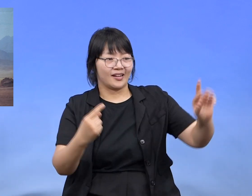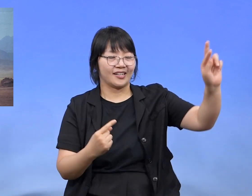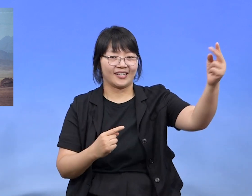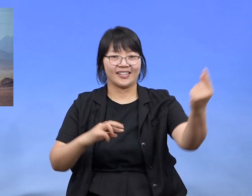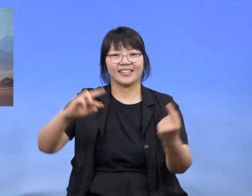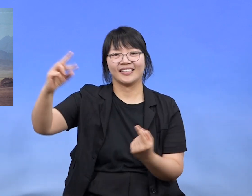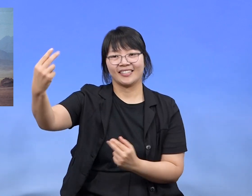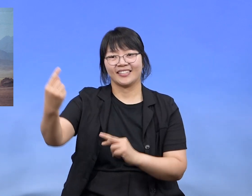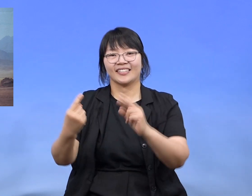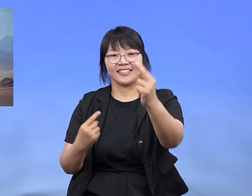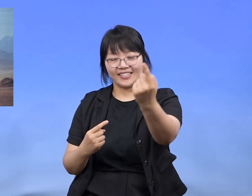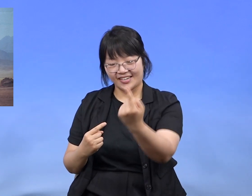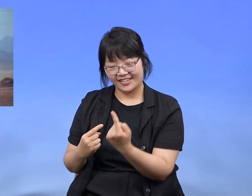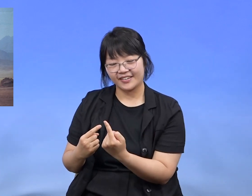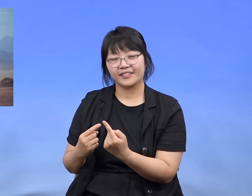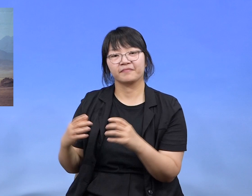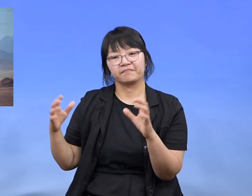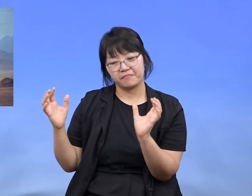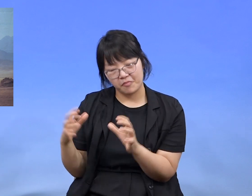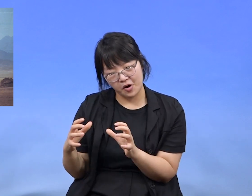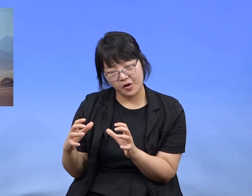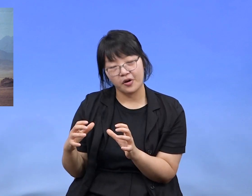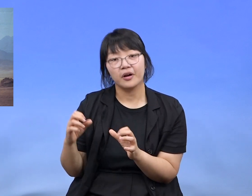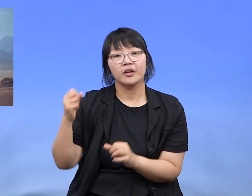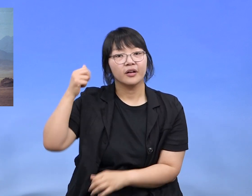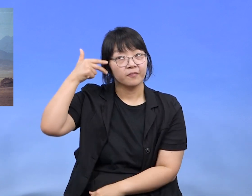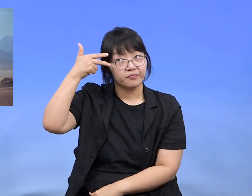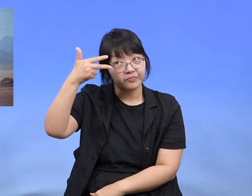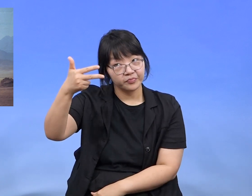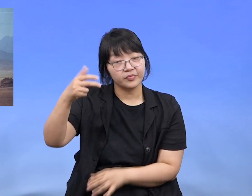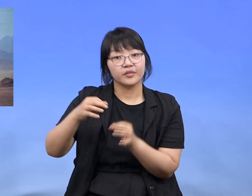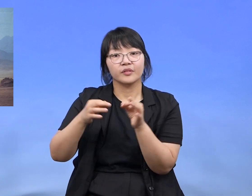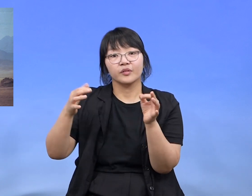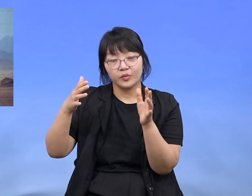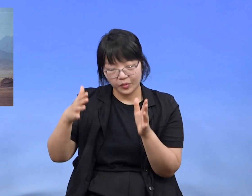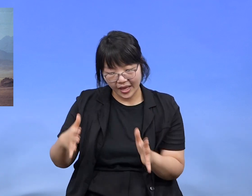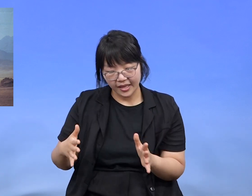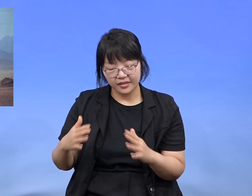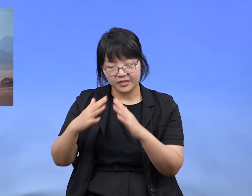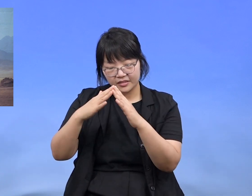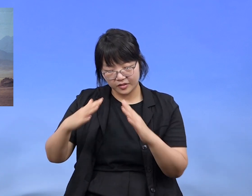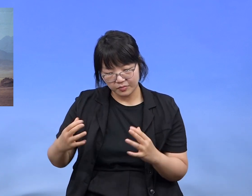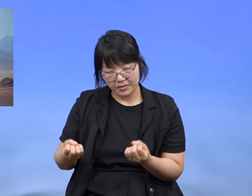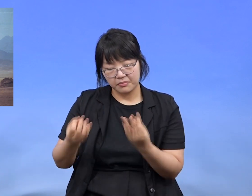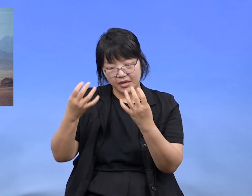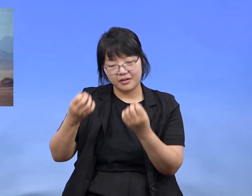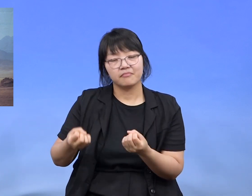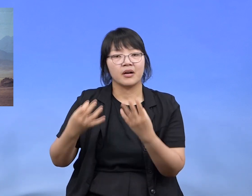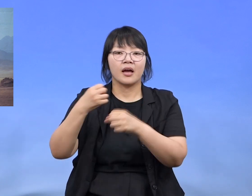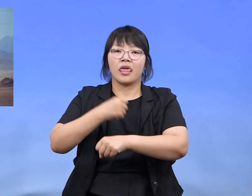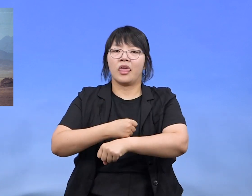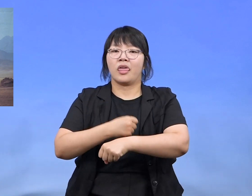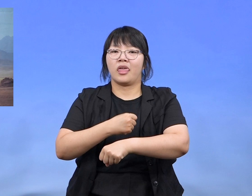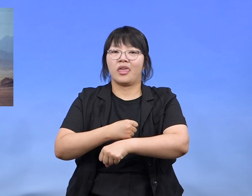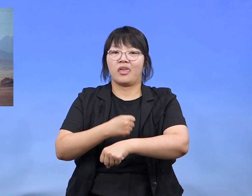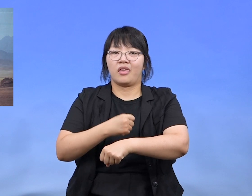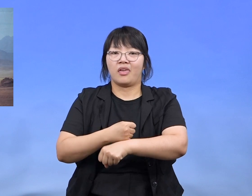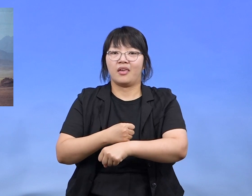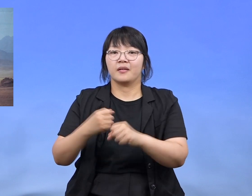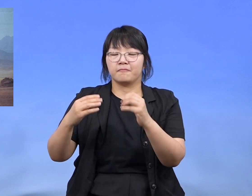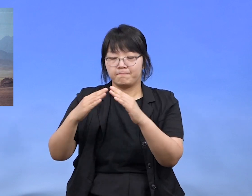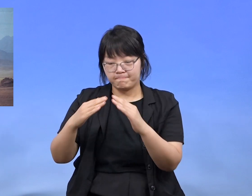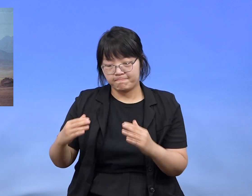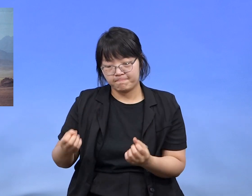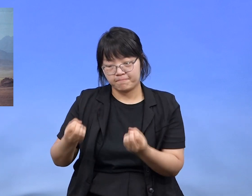모여듭니다. 그리고 한 주간의 초막절의 명절을 지내요. 그런데 초막절 기간